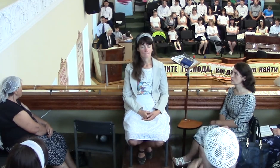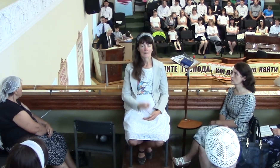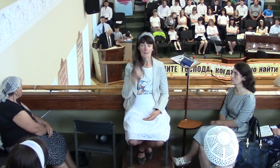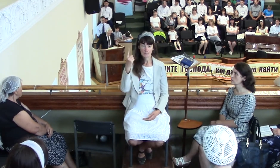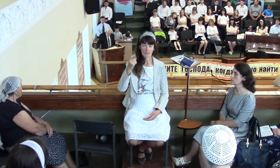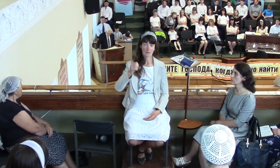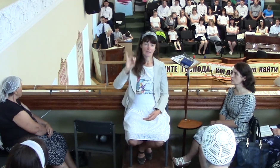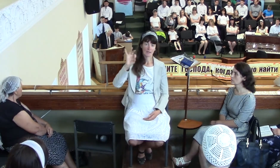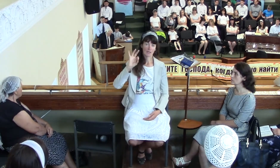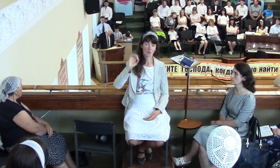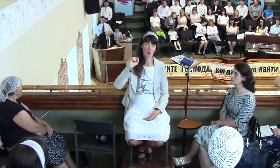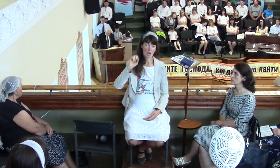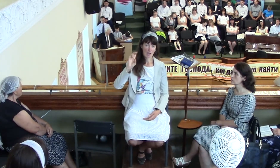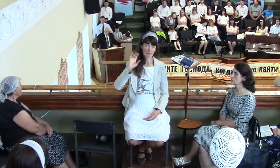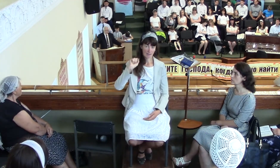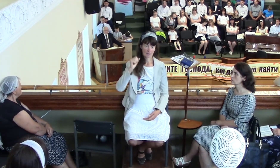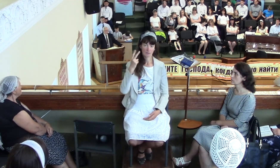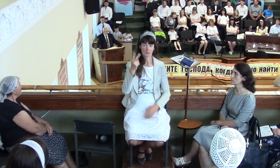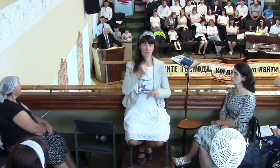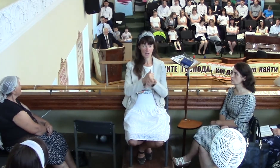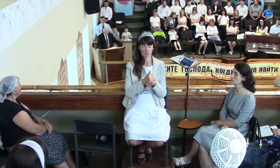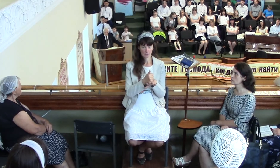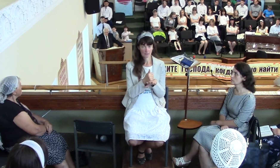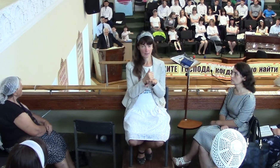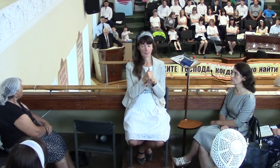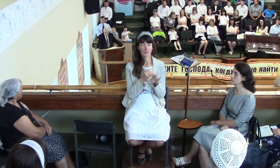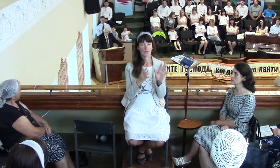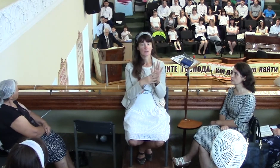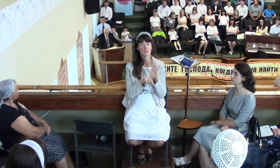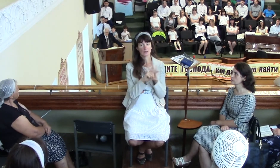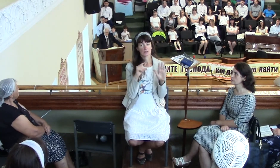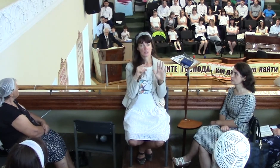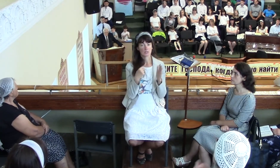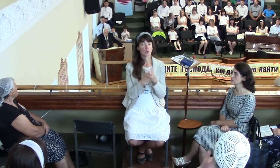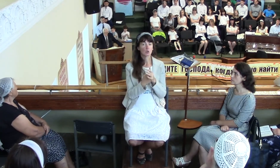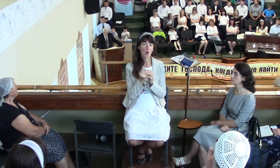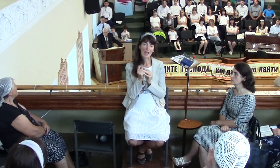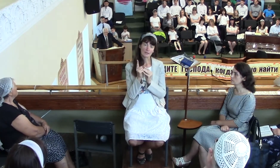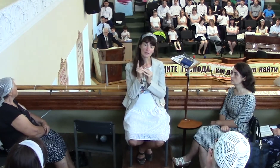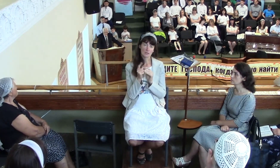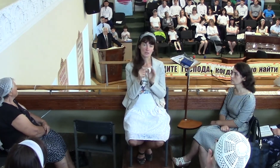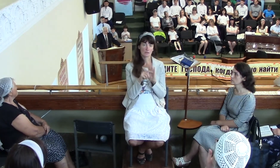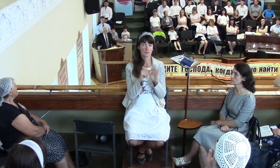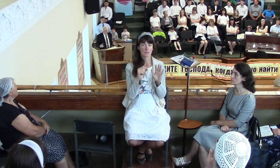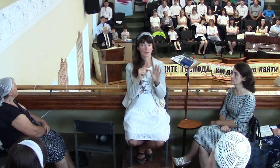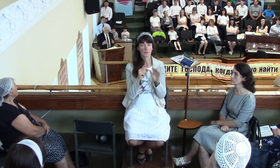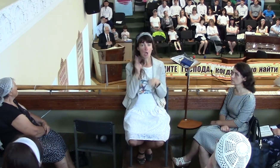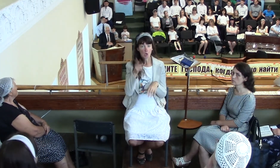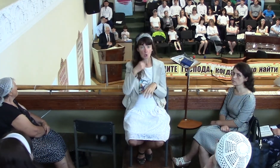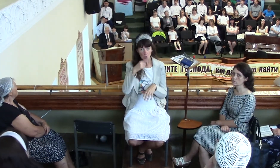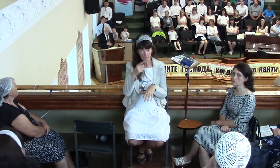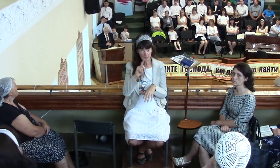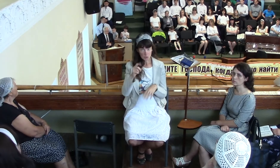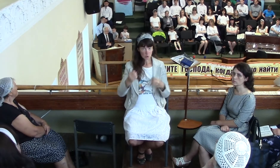1 Иоанна, 2 глава, с 9 по 11, потом 14. Кто говорит, что